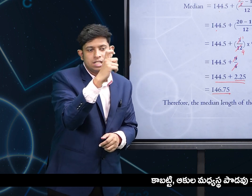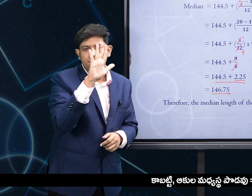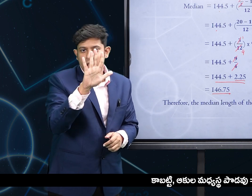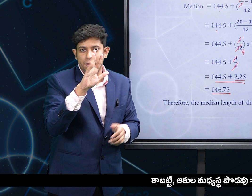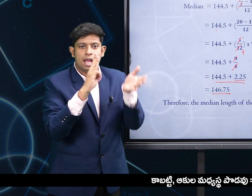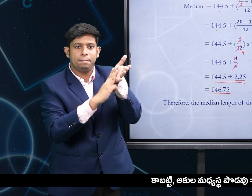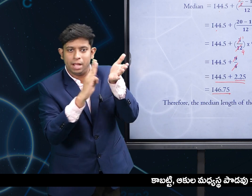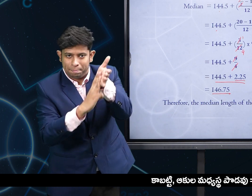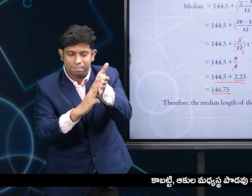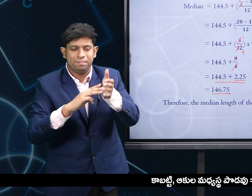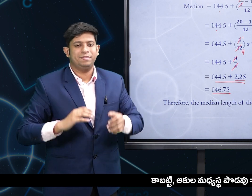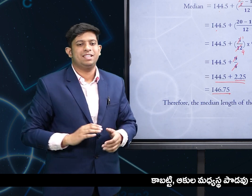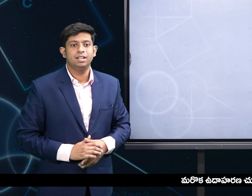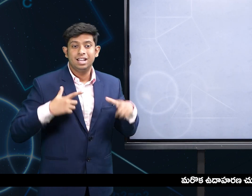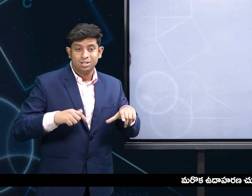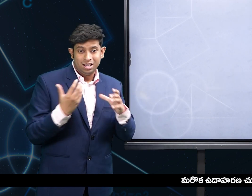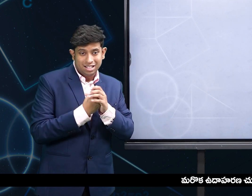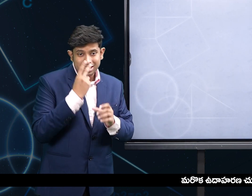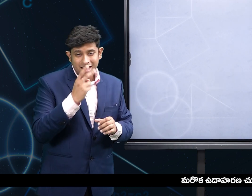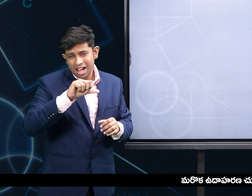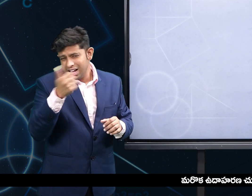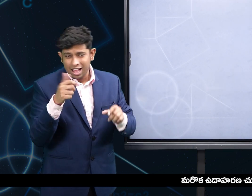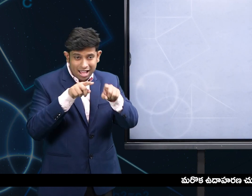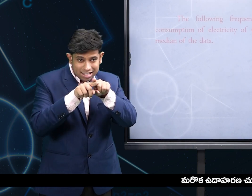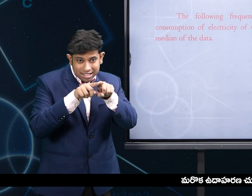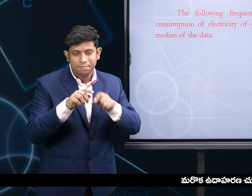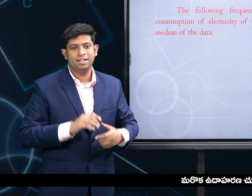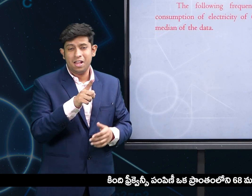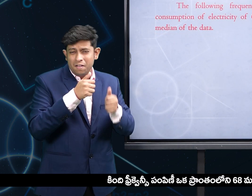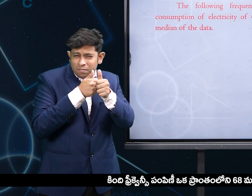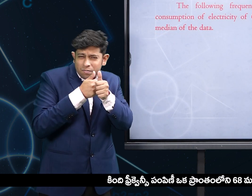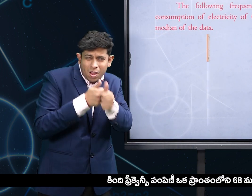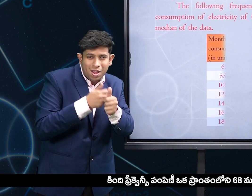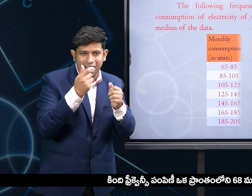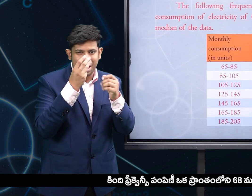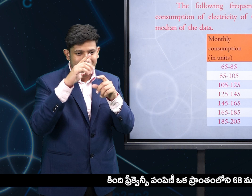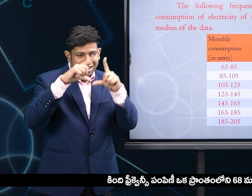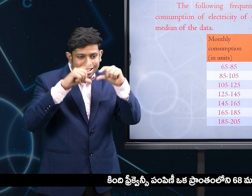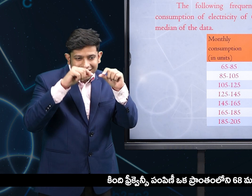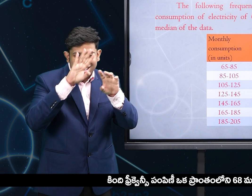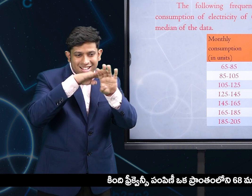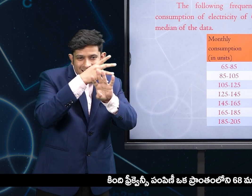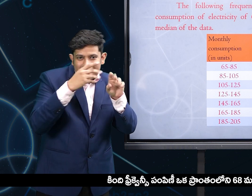146.75 మిల్లీమీటర్లు. మరొక ఉదాహరణ చూద్దాం. క్రింది ఫ్రీక్వెన్సీ పంపిణీ ఒక